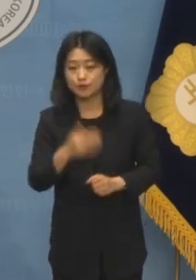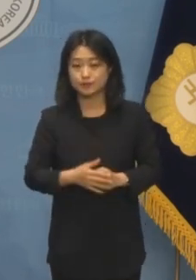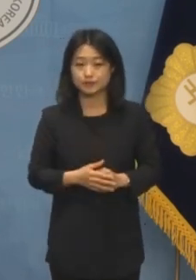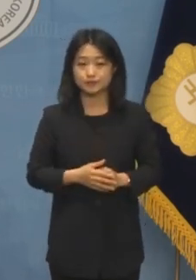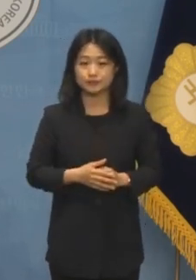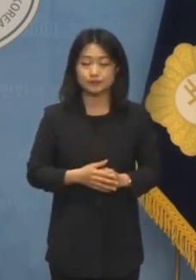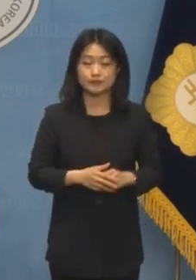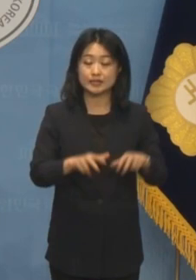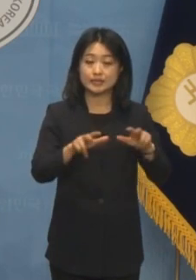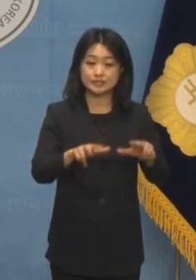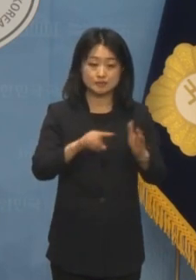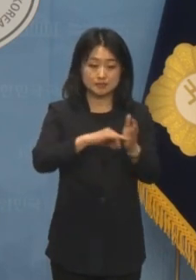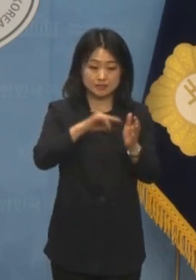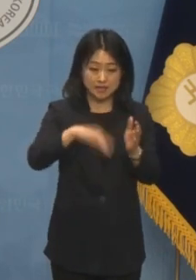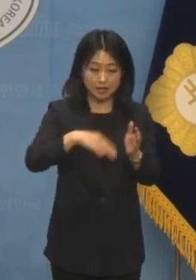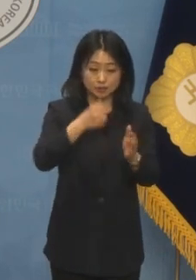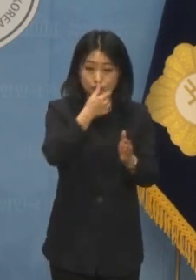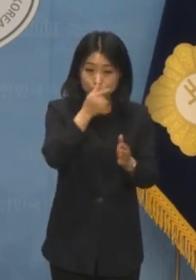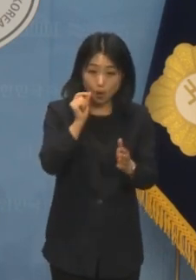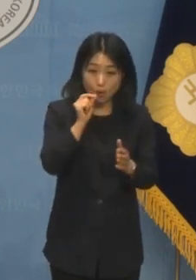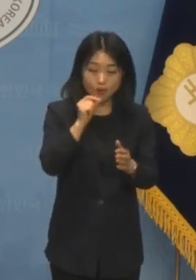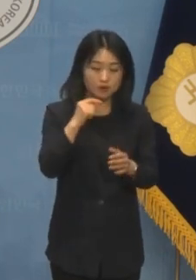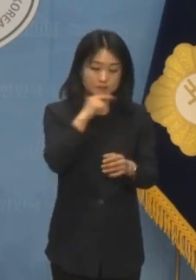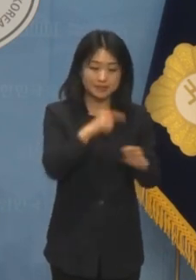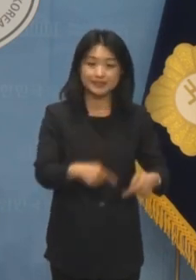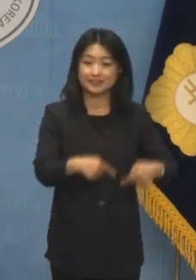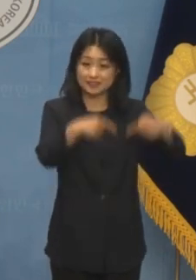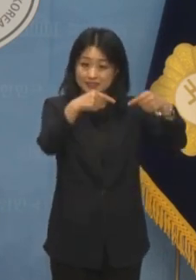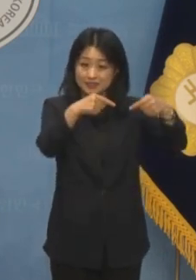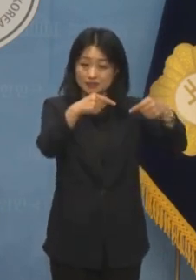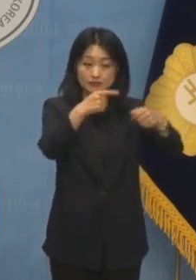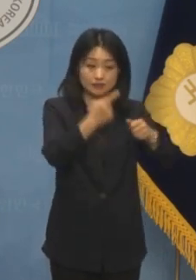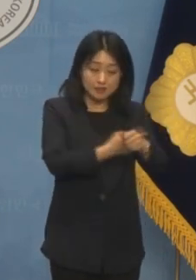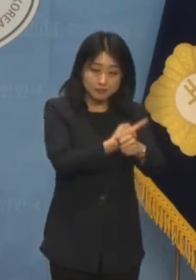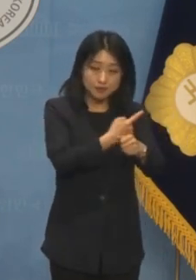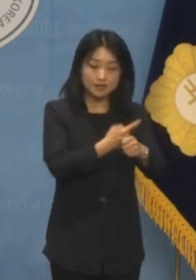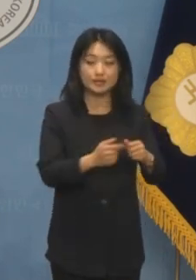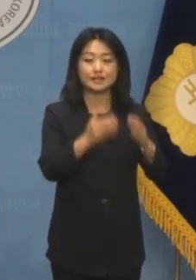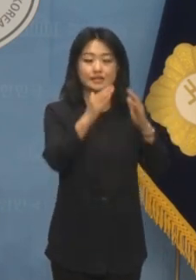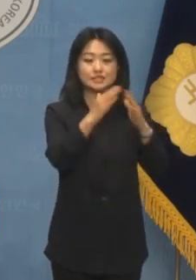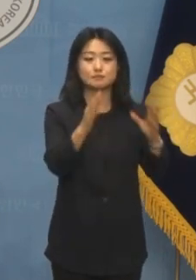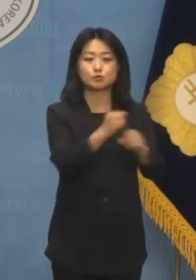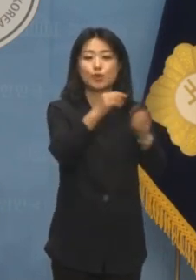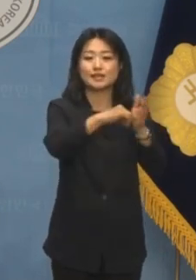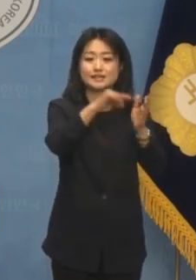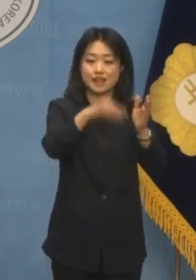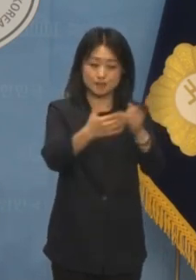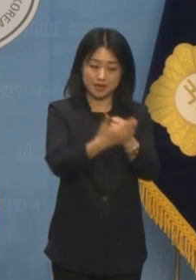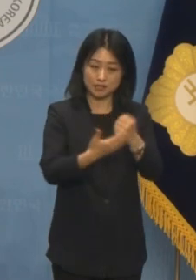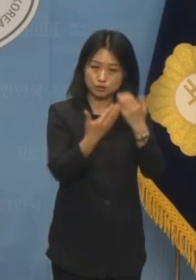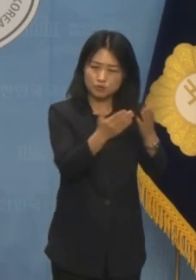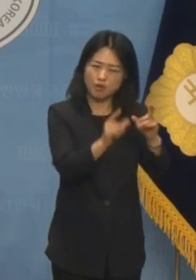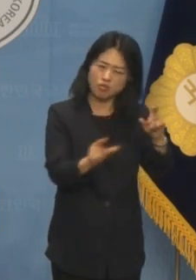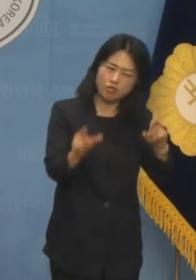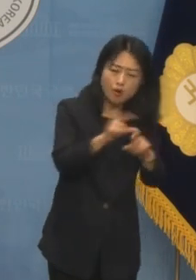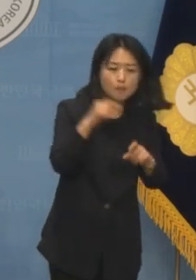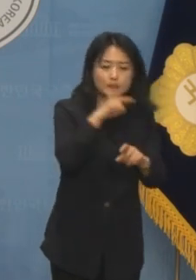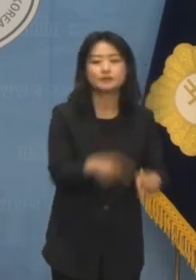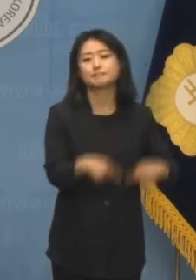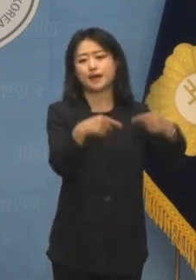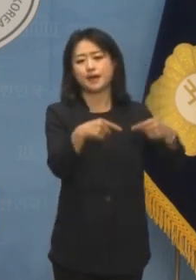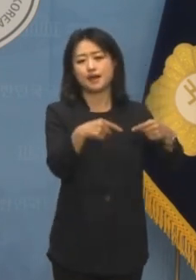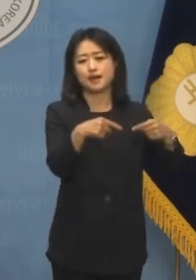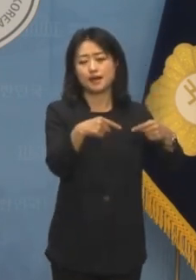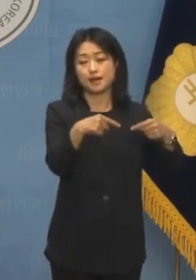부족과 긴축 재정으로 심각한 경제 상황을 더욱 악화시키게 될 것입니다. 대통령실의